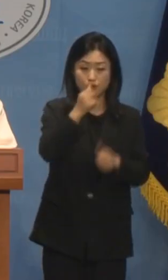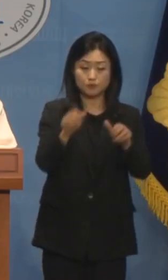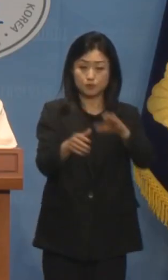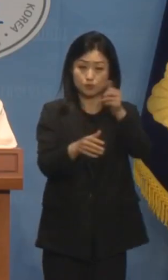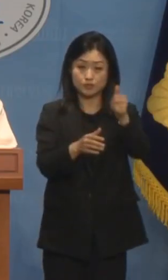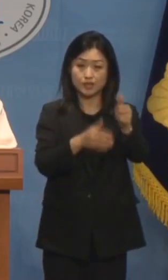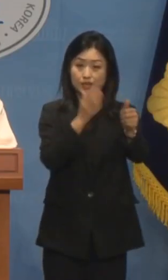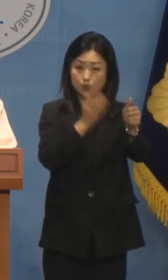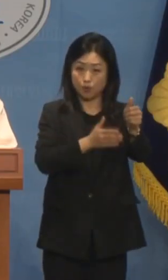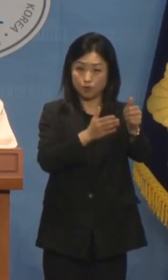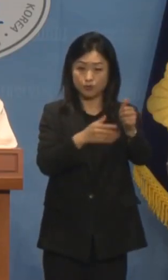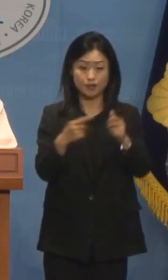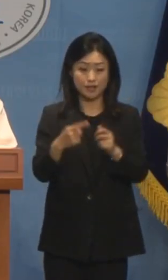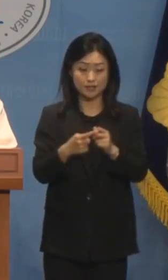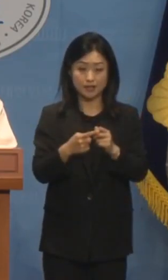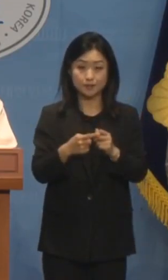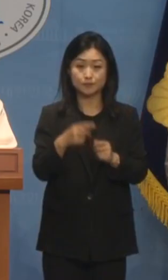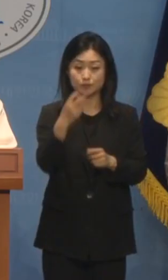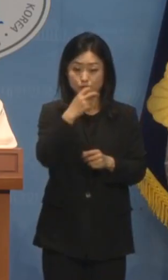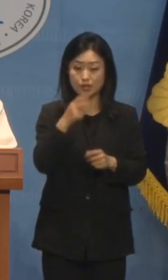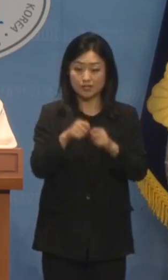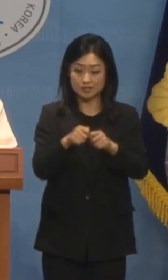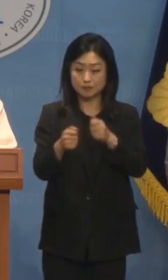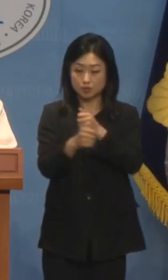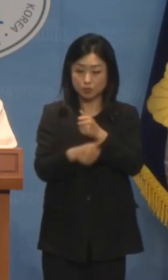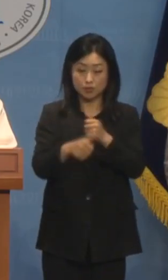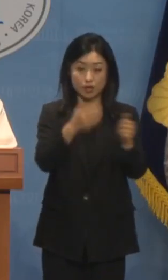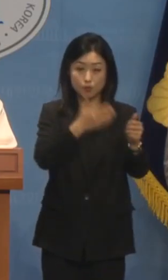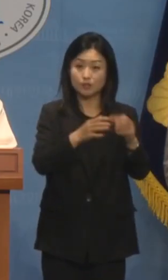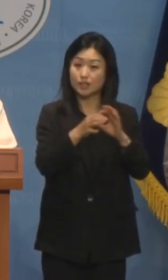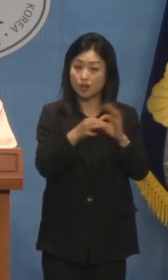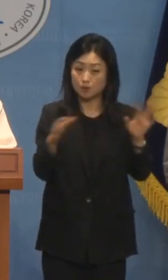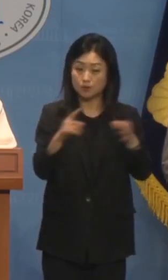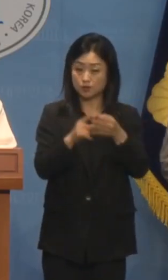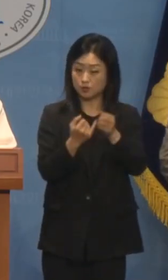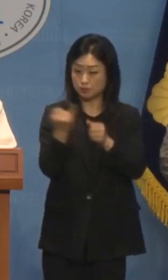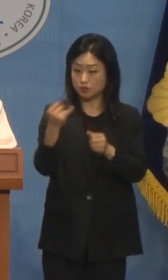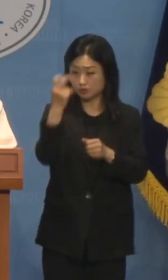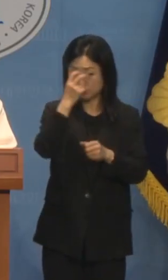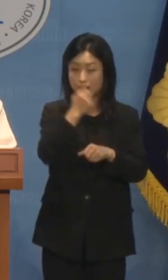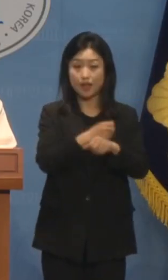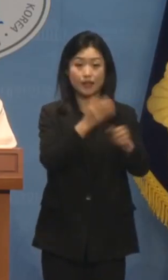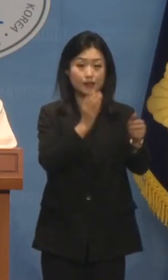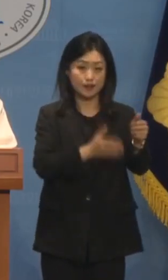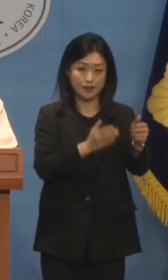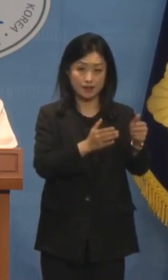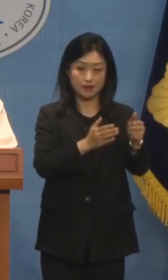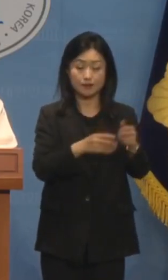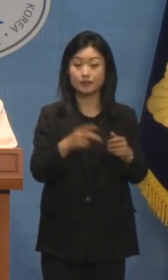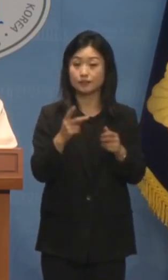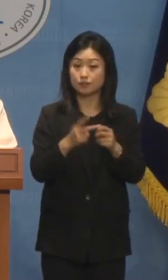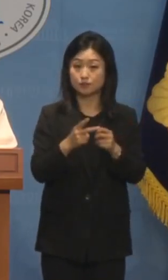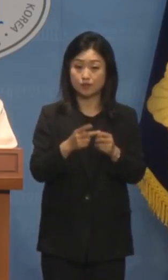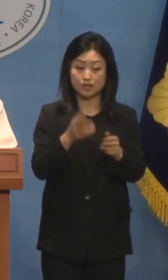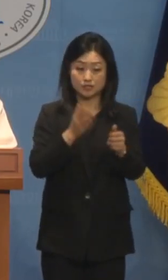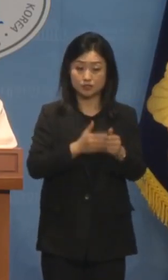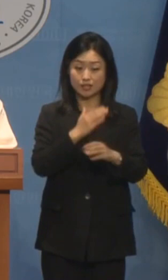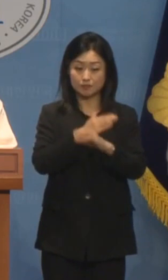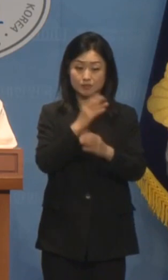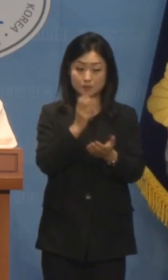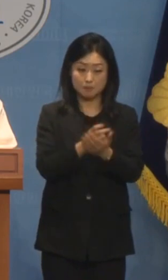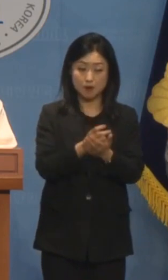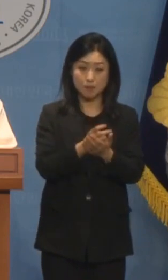요구한다. 하나, 수사심의위원회의 권고와 상관없이 김건희를 재수사하라. 하나, 청탁금지법만 따지지